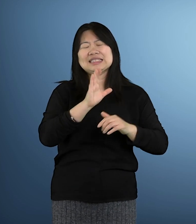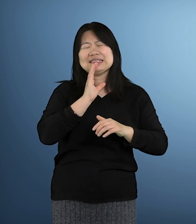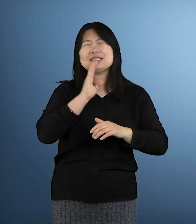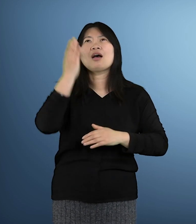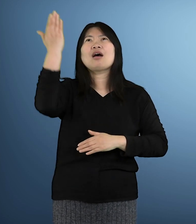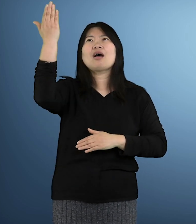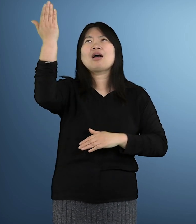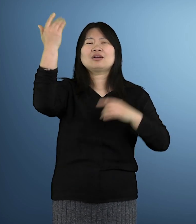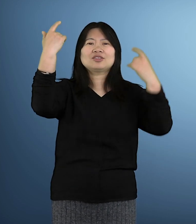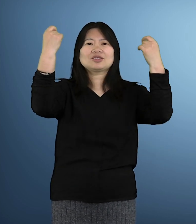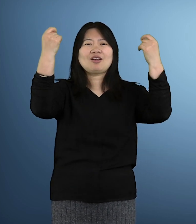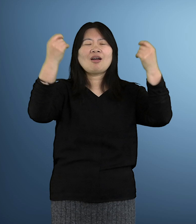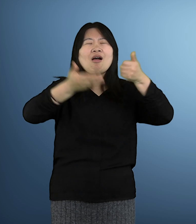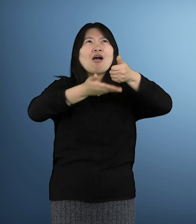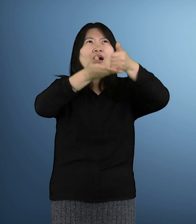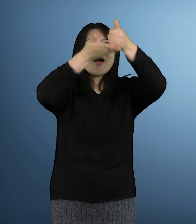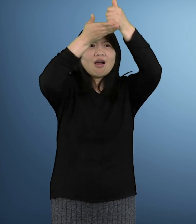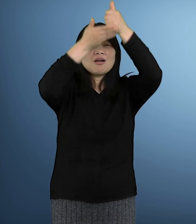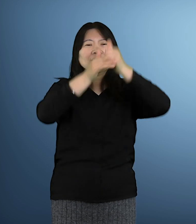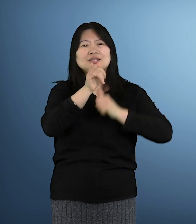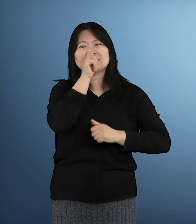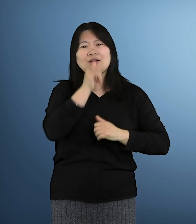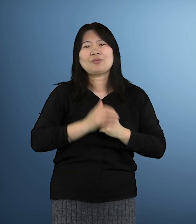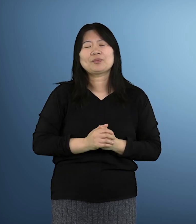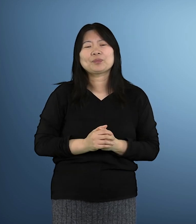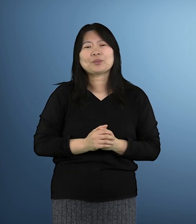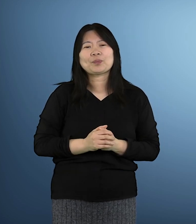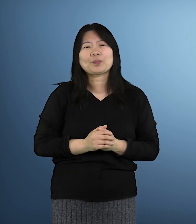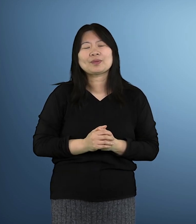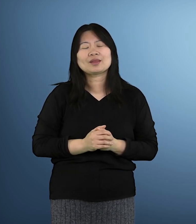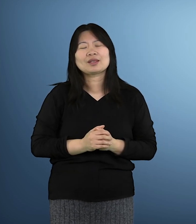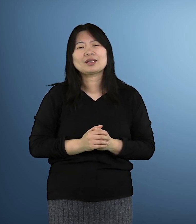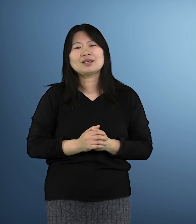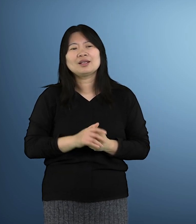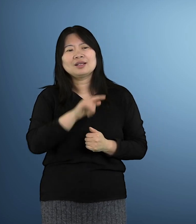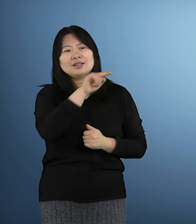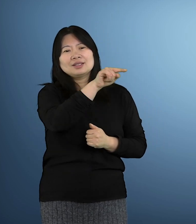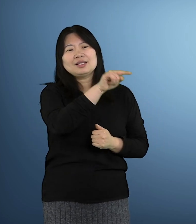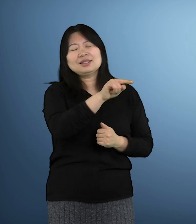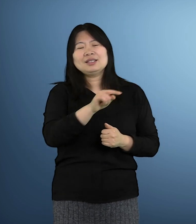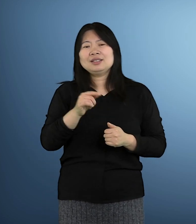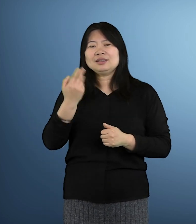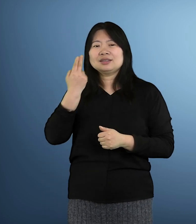신이에요. 신이 사도 바울을 향해서